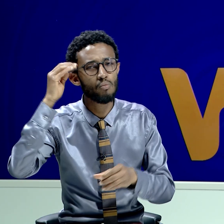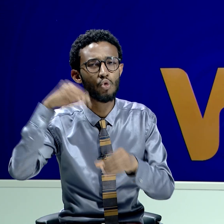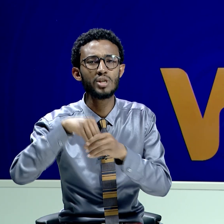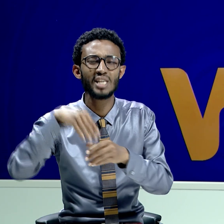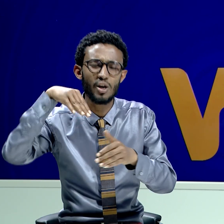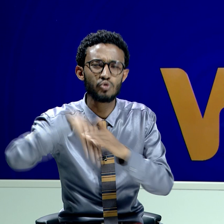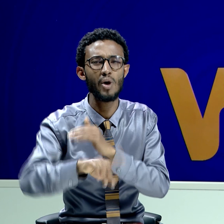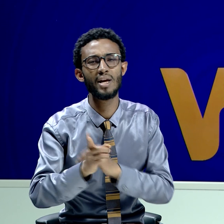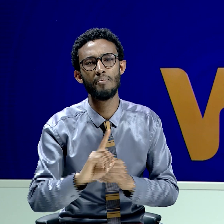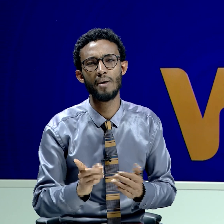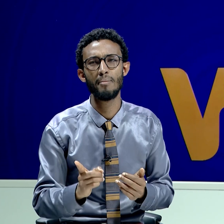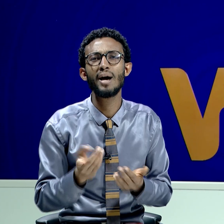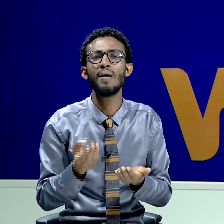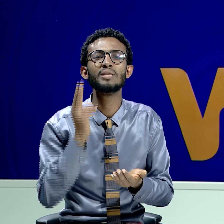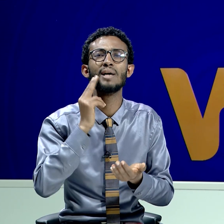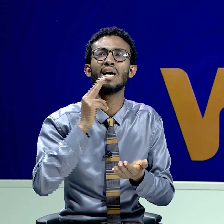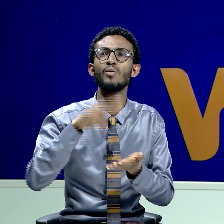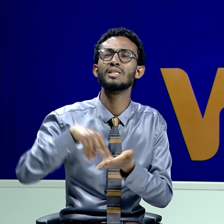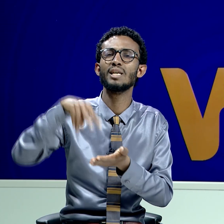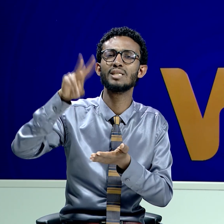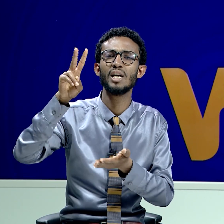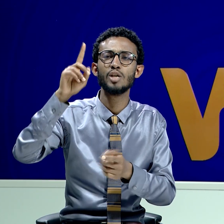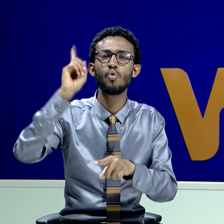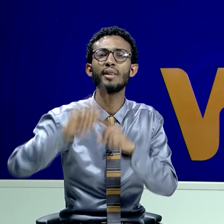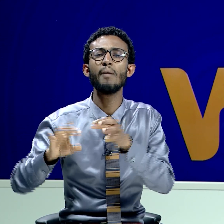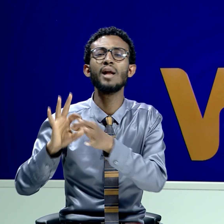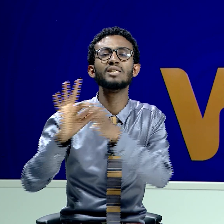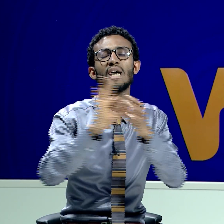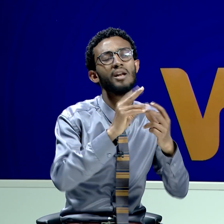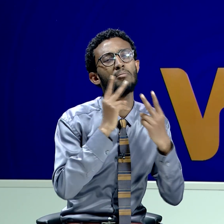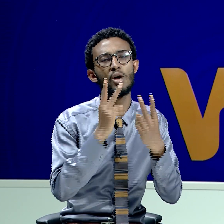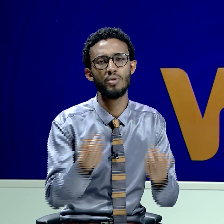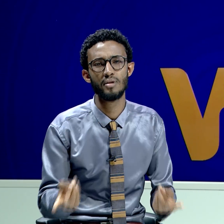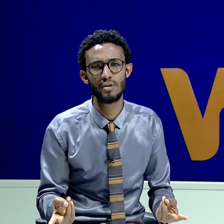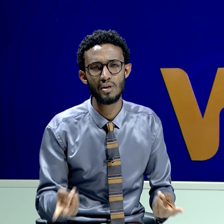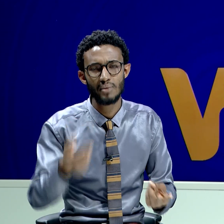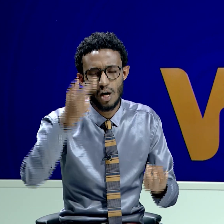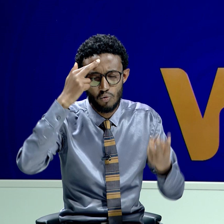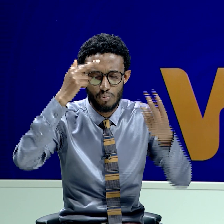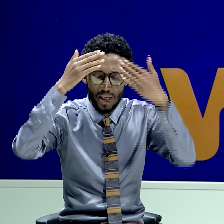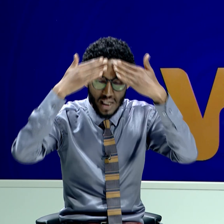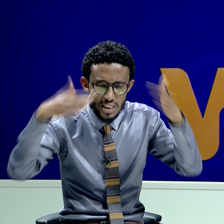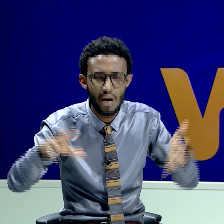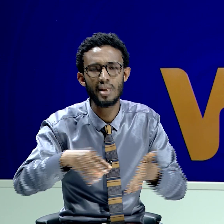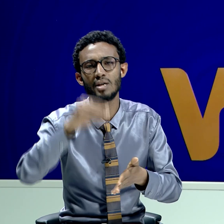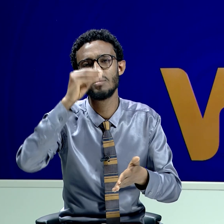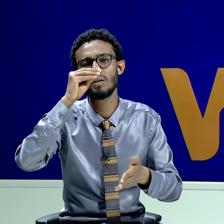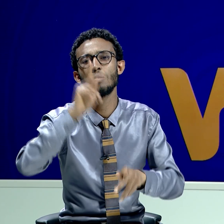አምሩ ሰርጹ አልገባም። በቃ መስማሳናቸው ሲደስ ችሎታ ማለስ ጋር ነው የሚያዩት። ያውቱ ምገንታብ ትምርት